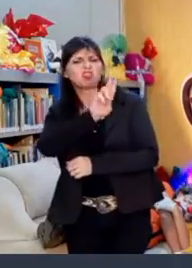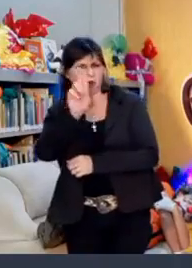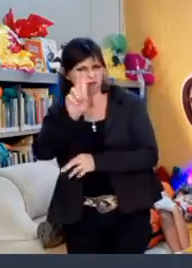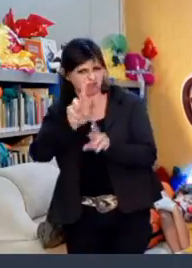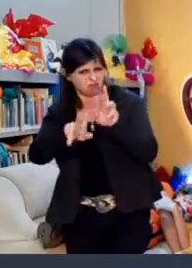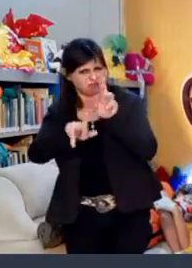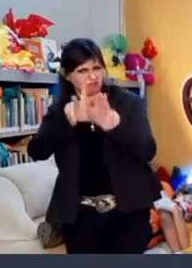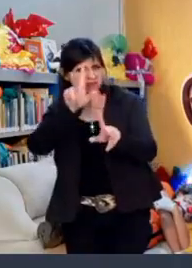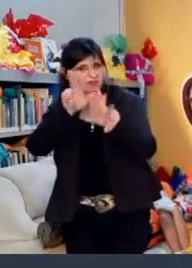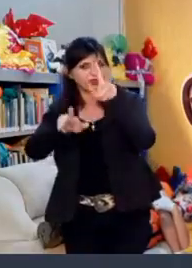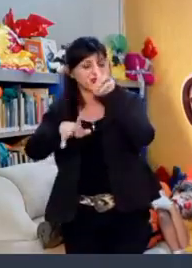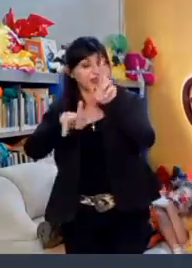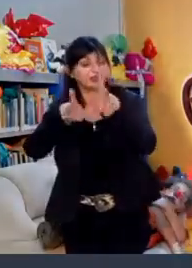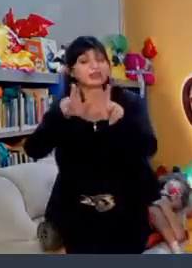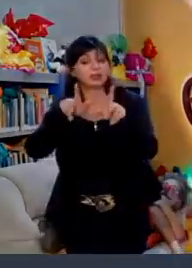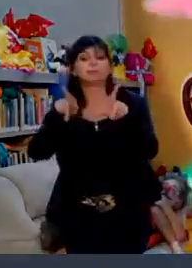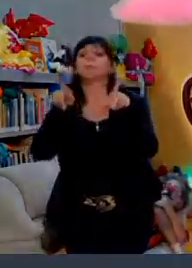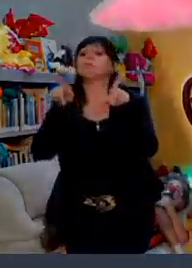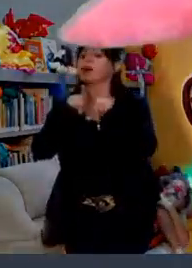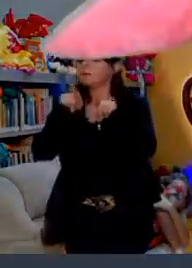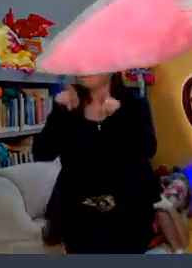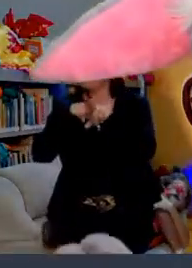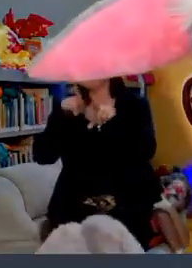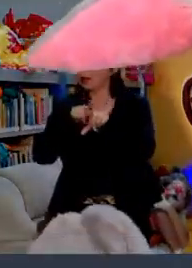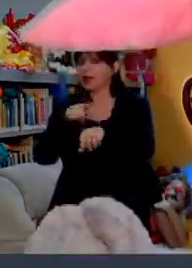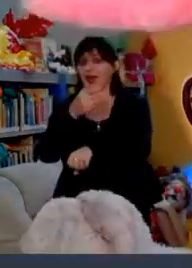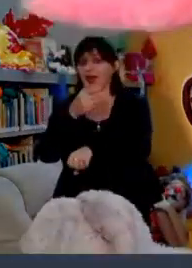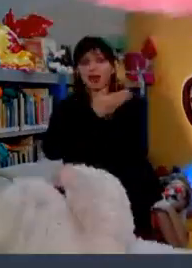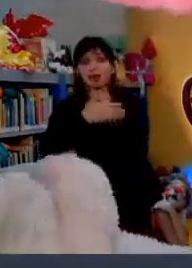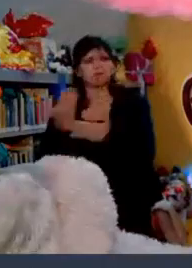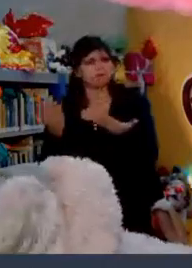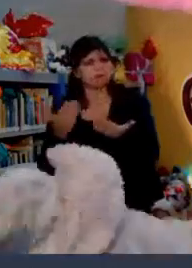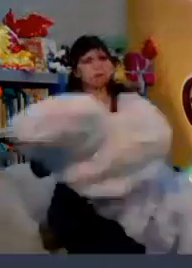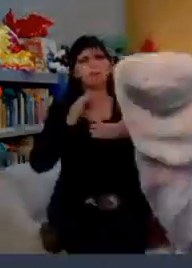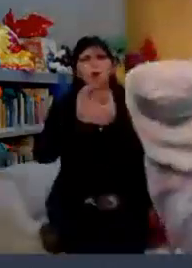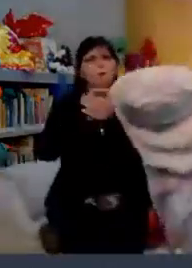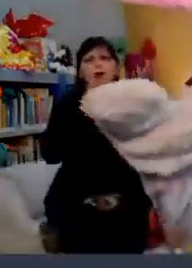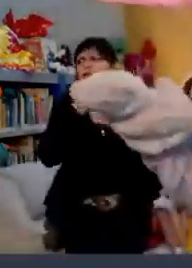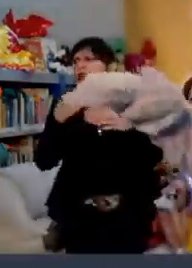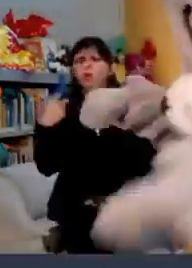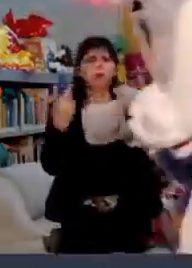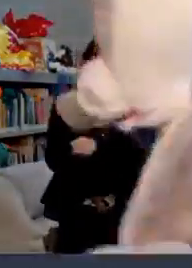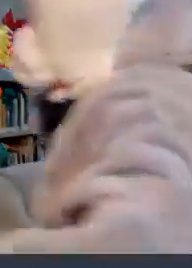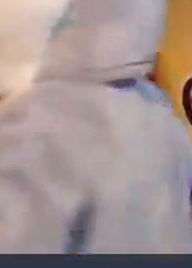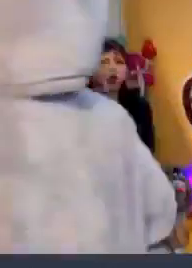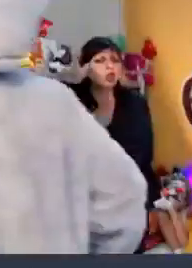Uma tradição que é mais das etnias... Meu marido, alguém viu? Não?